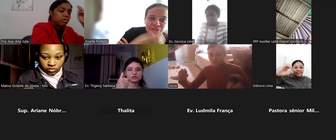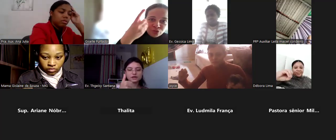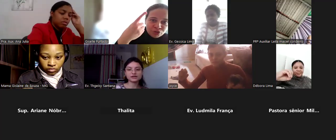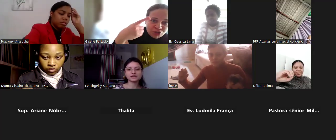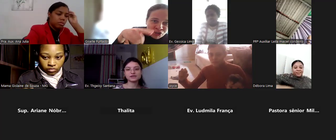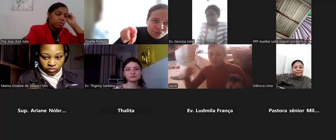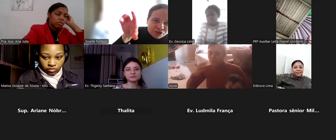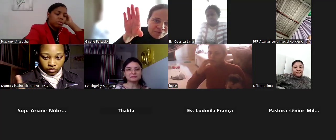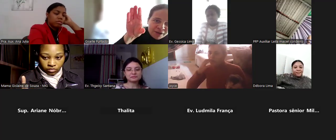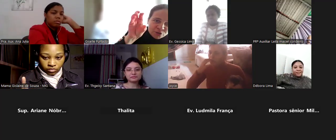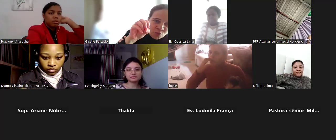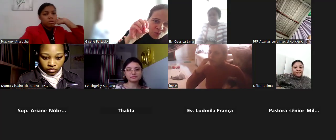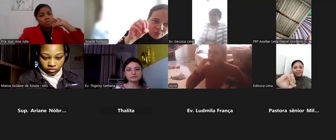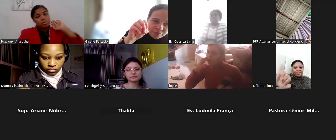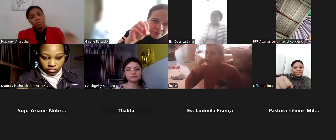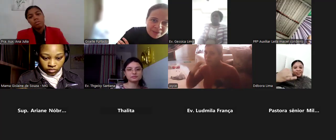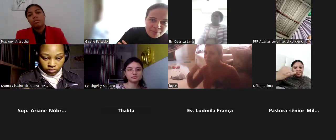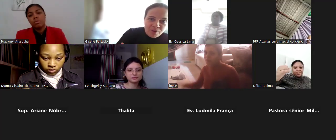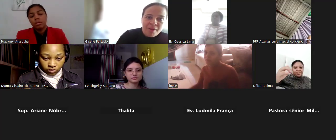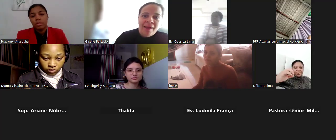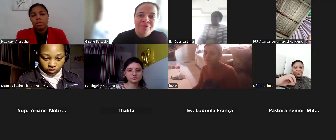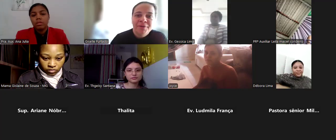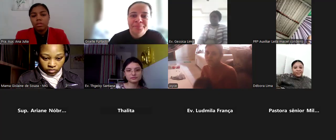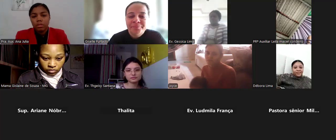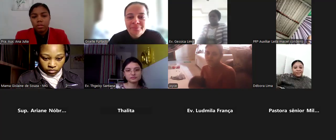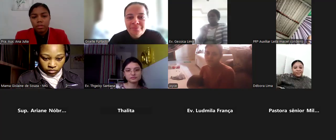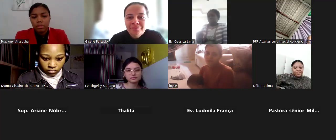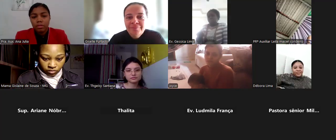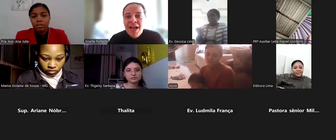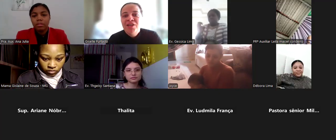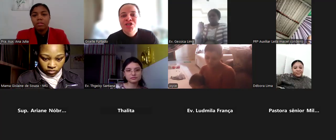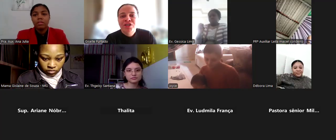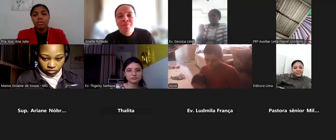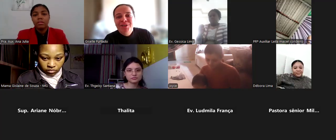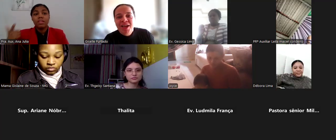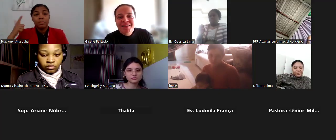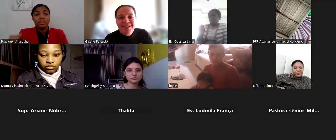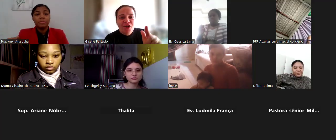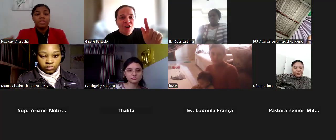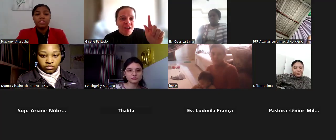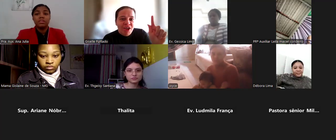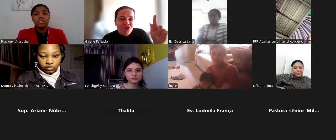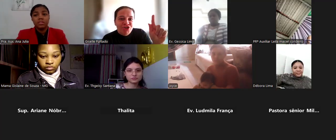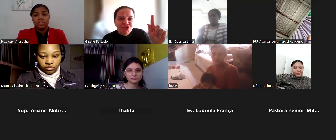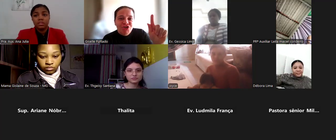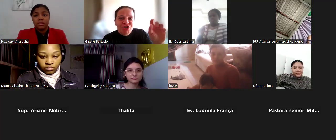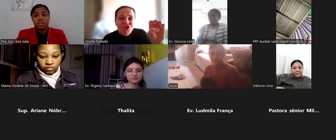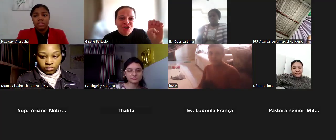Do tio eu já faço o e termino a palavra. Ai, gente, tem uma Jéssica aqui, ó.